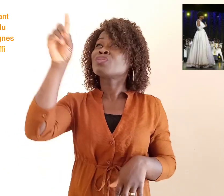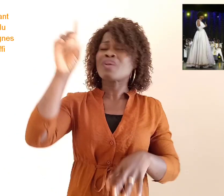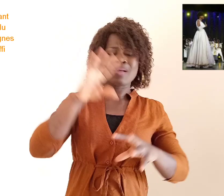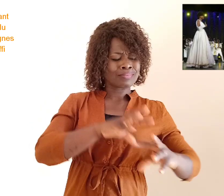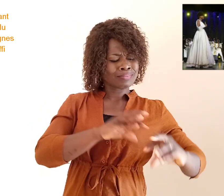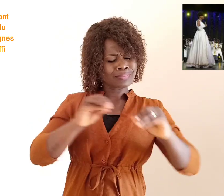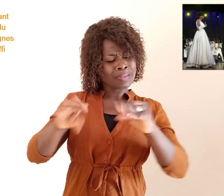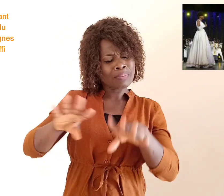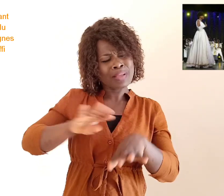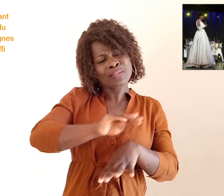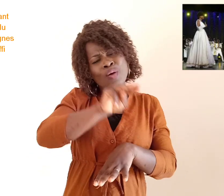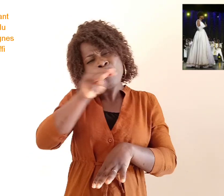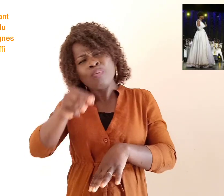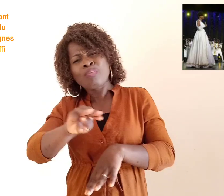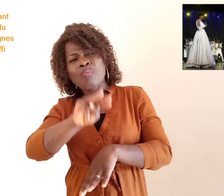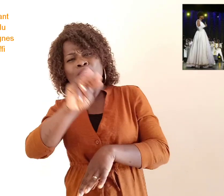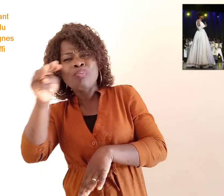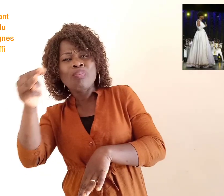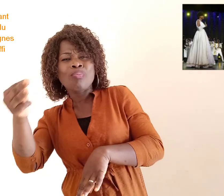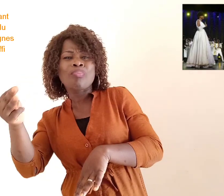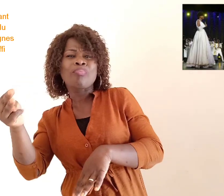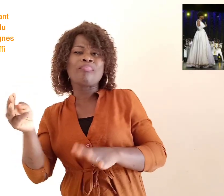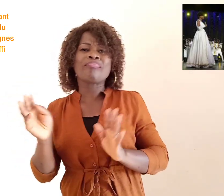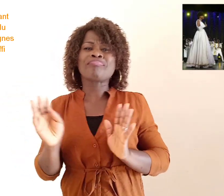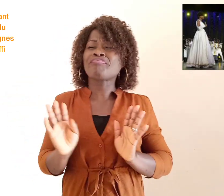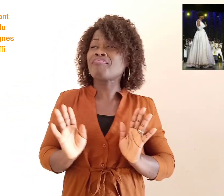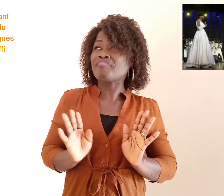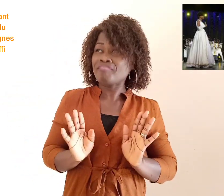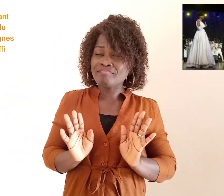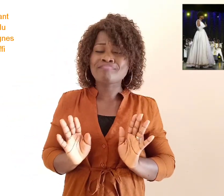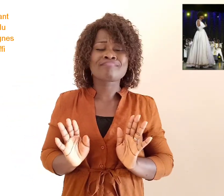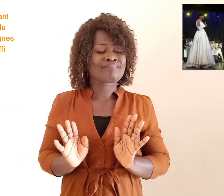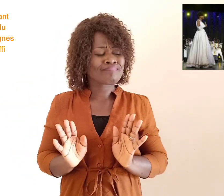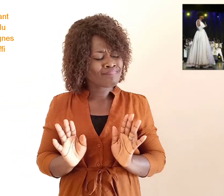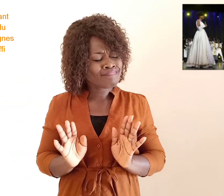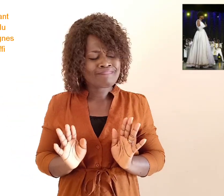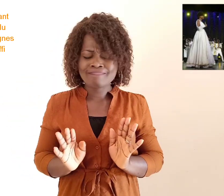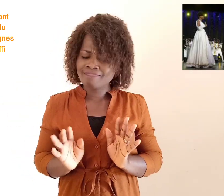Tu déplaces les montagnes